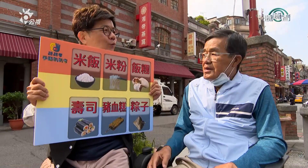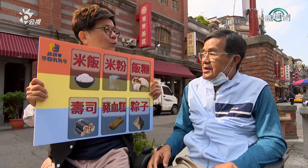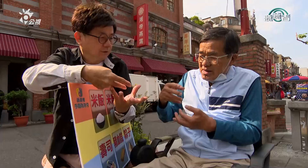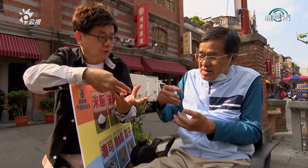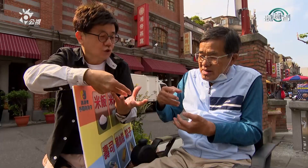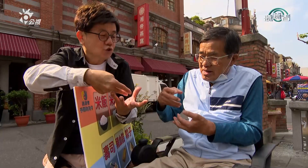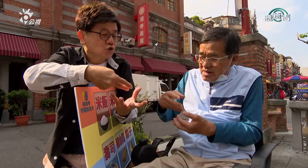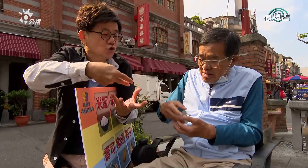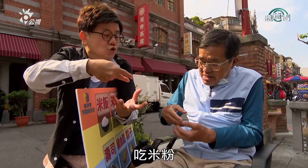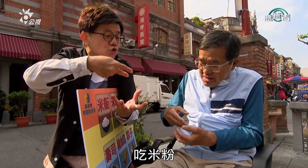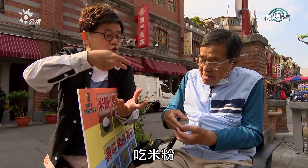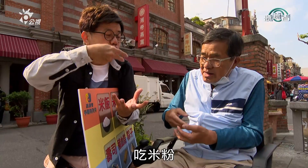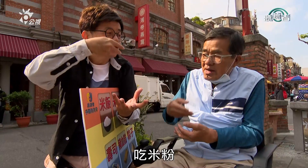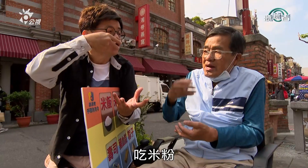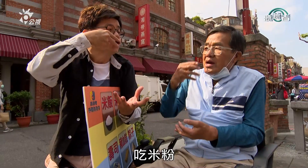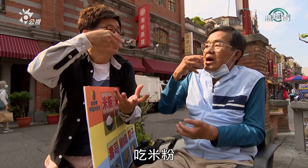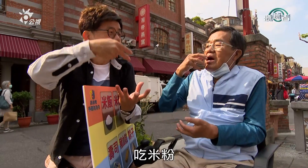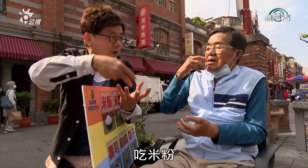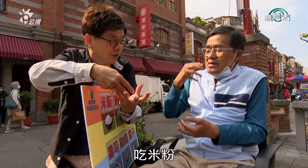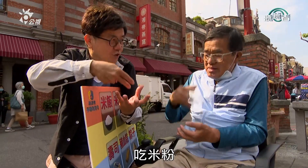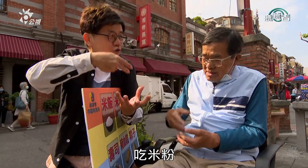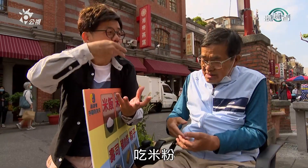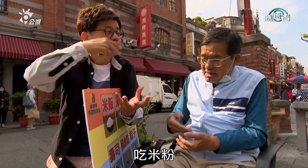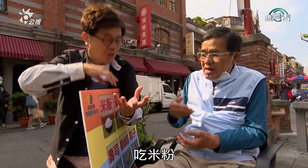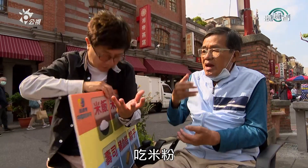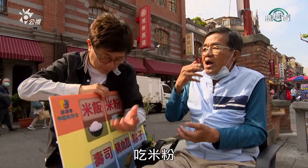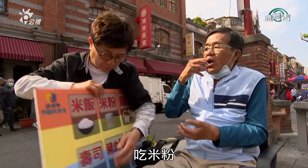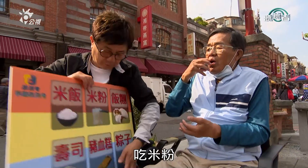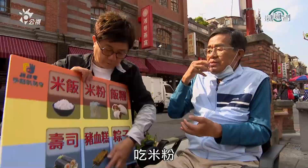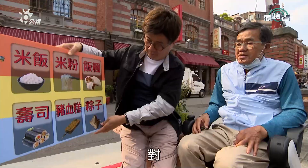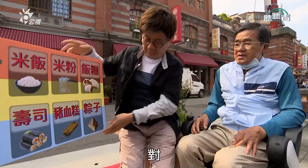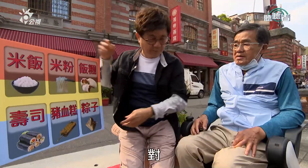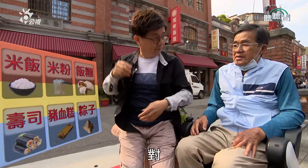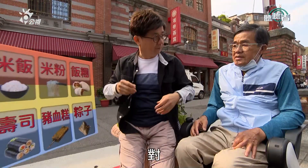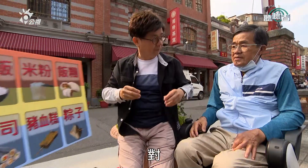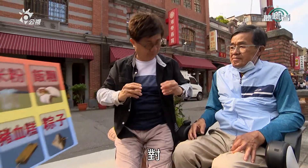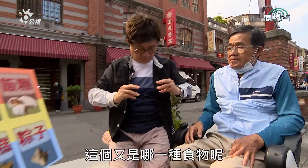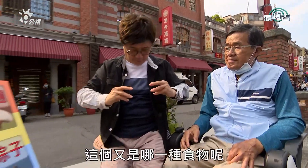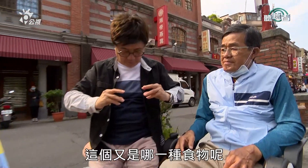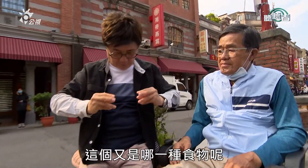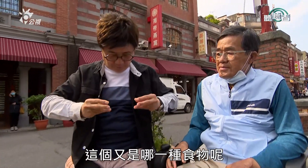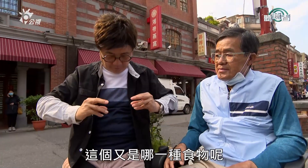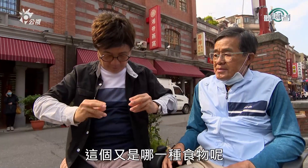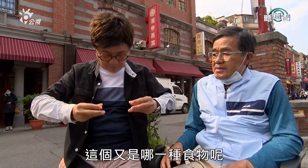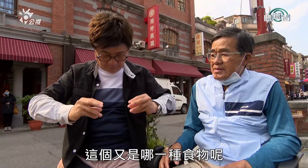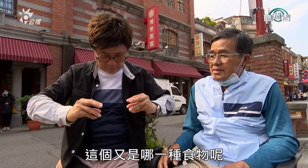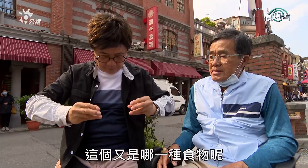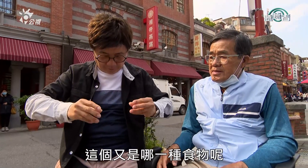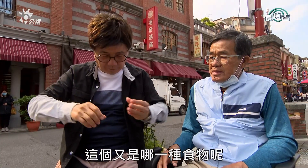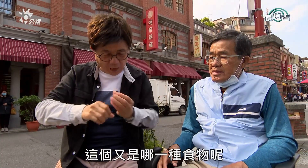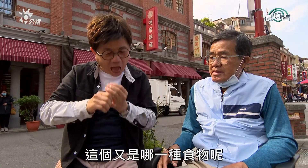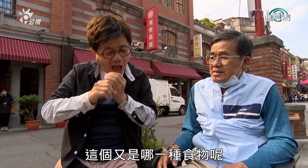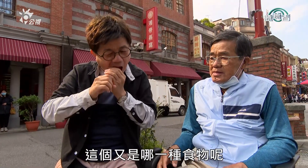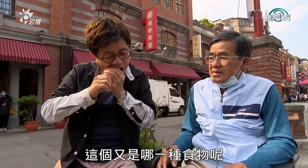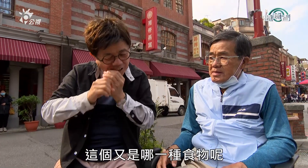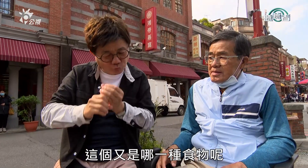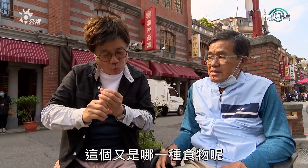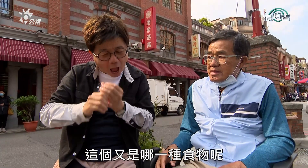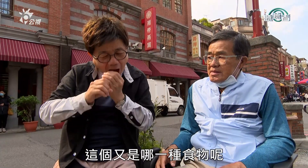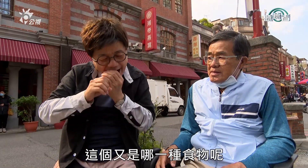哦，吃米粉。哎，对，这个又是哪一种食物呢？